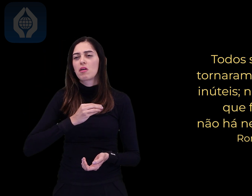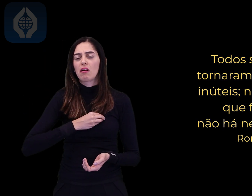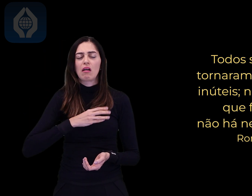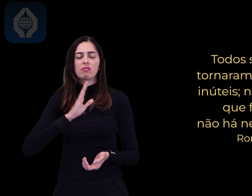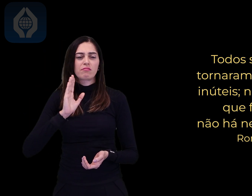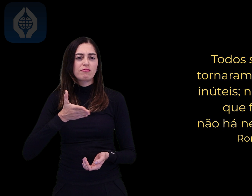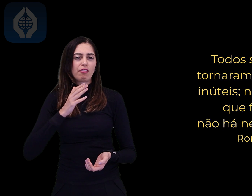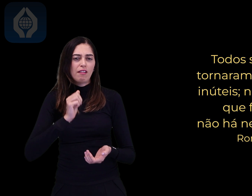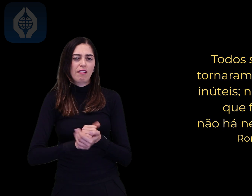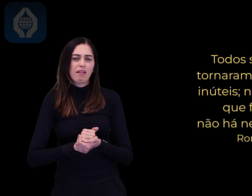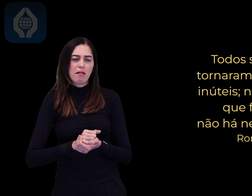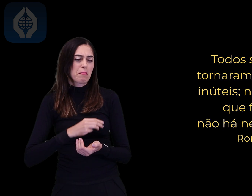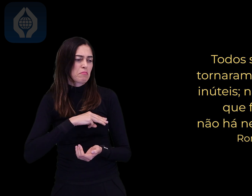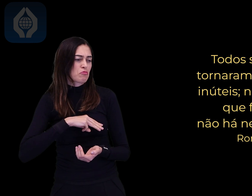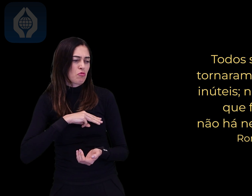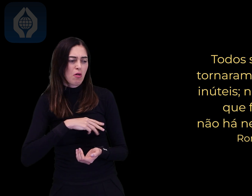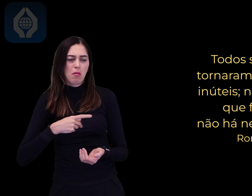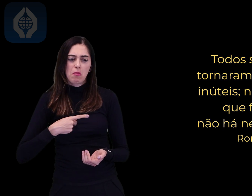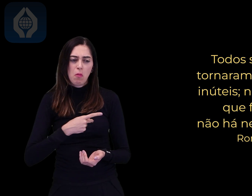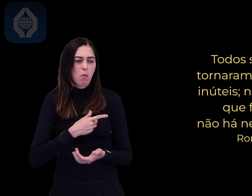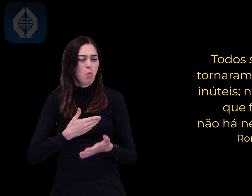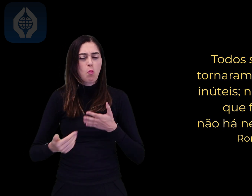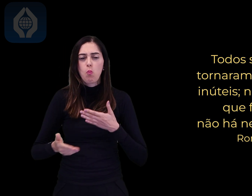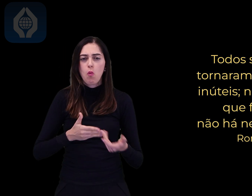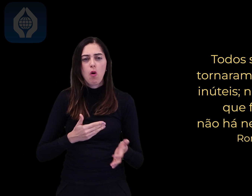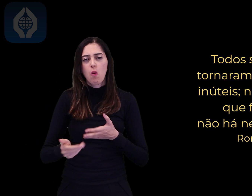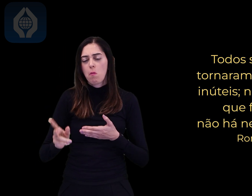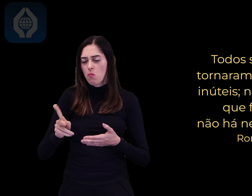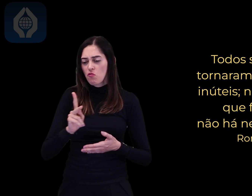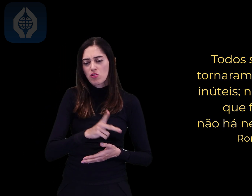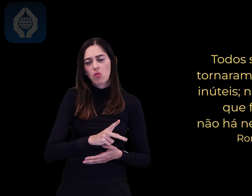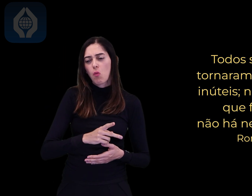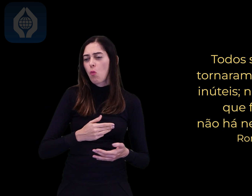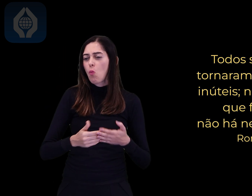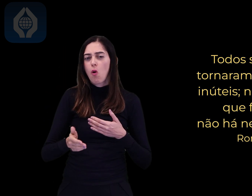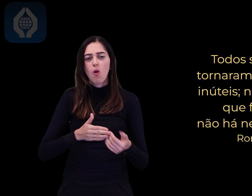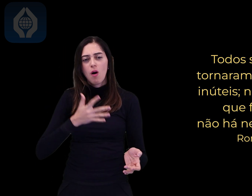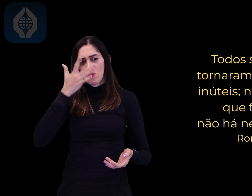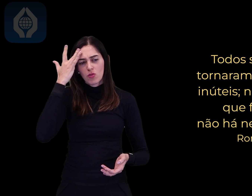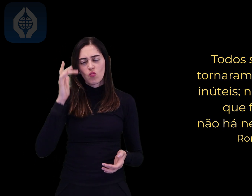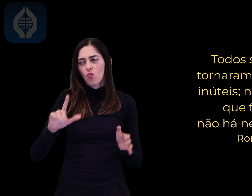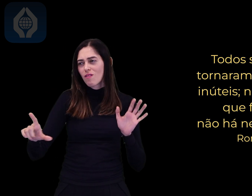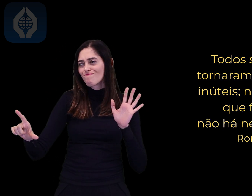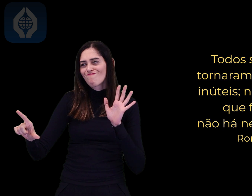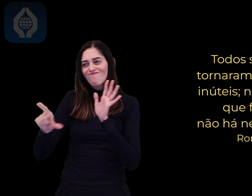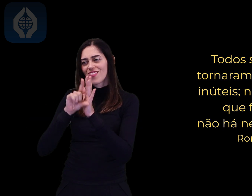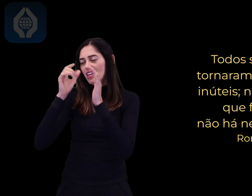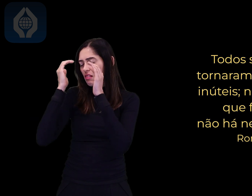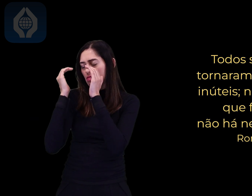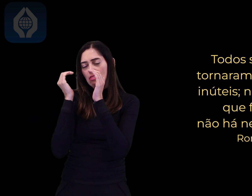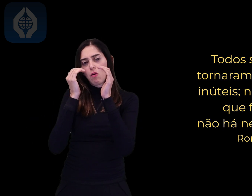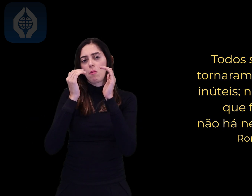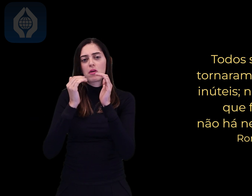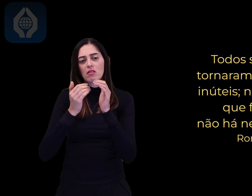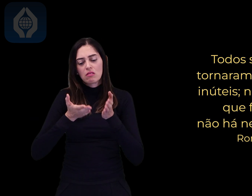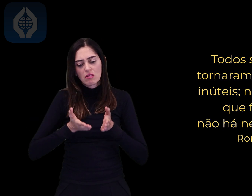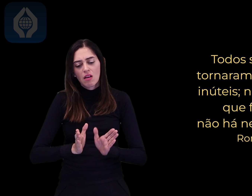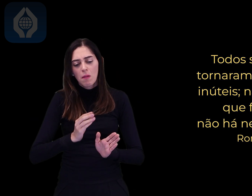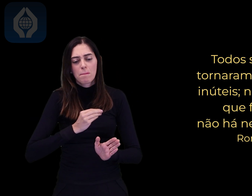verdades. Todas as pessoas quebram as leis de Deus e merecem ir para o castigo eterno. Todos nascemos pecadores e não